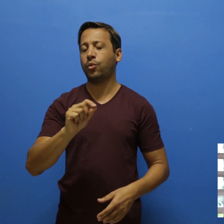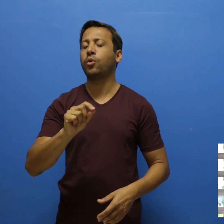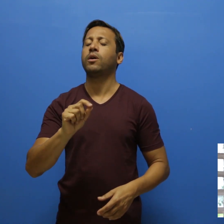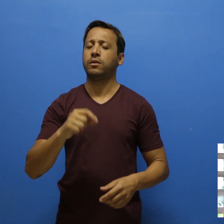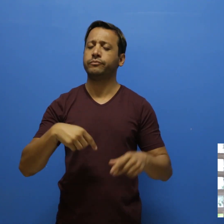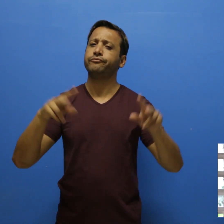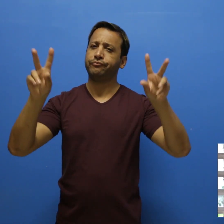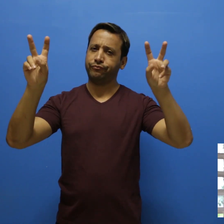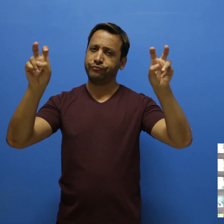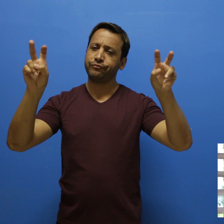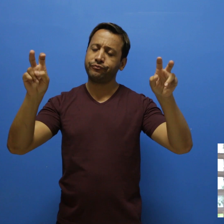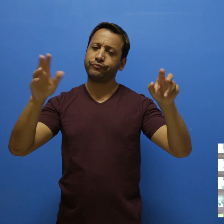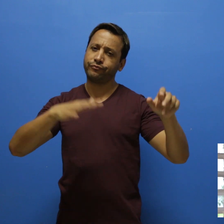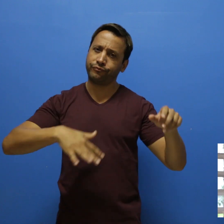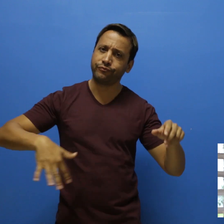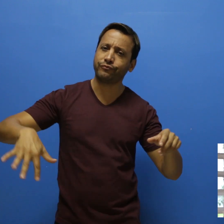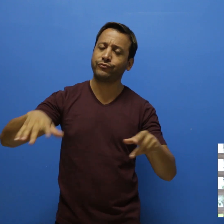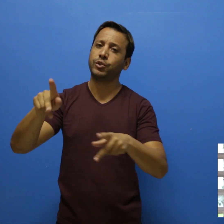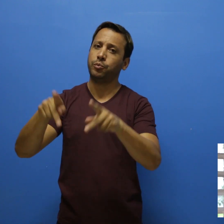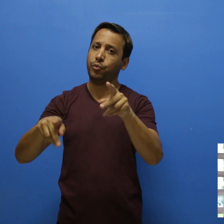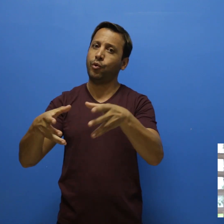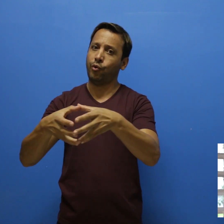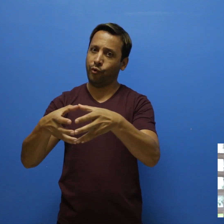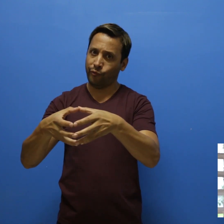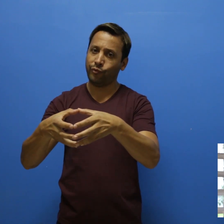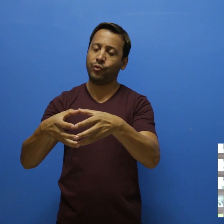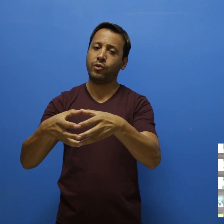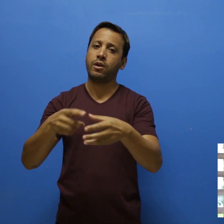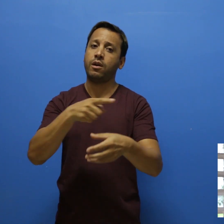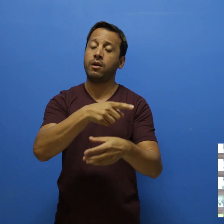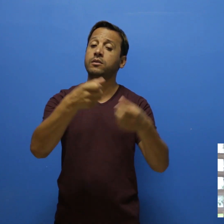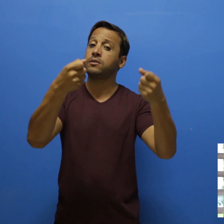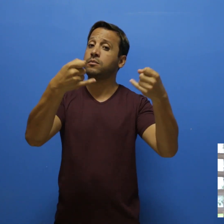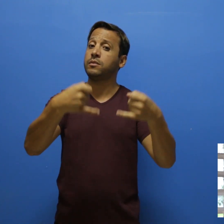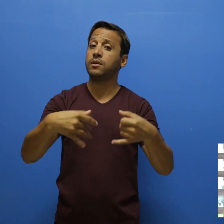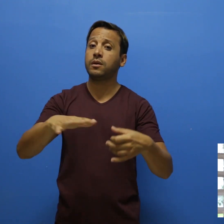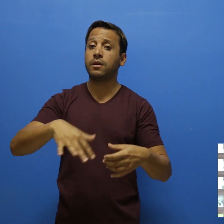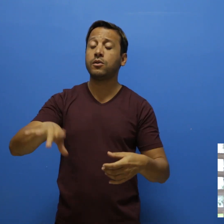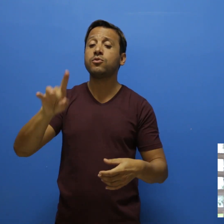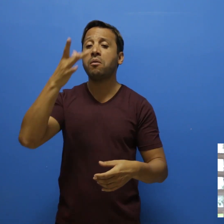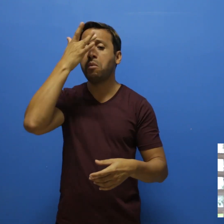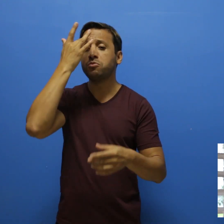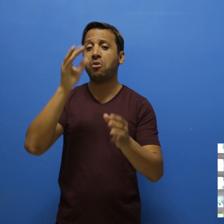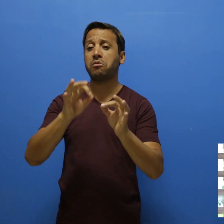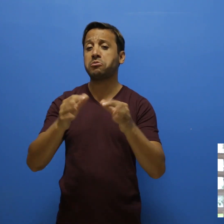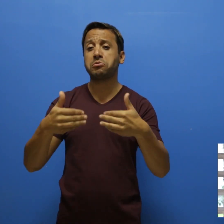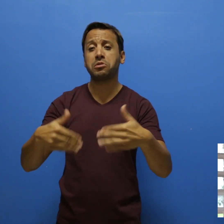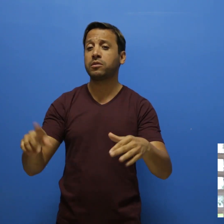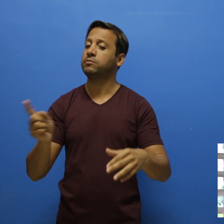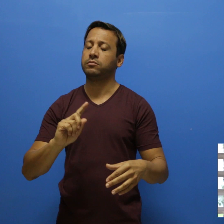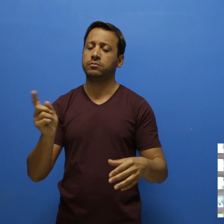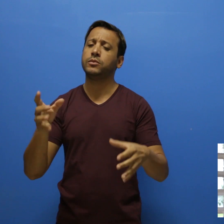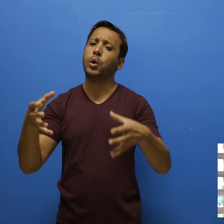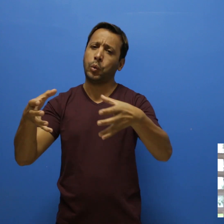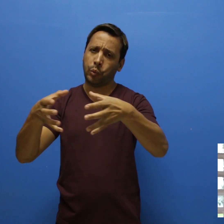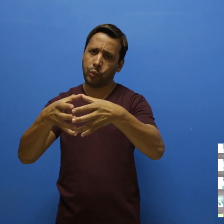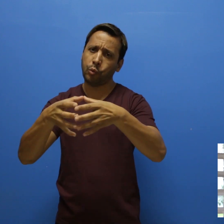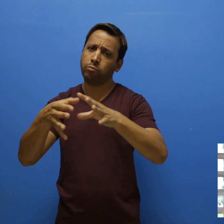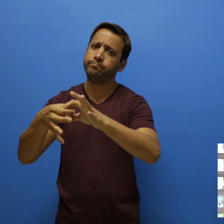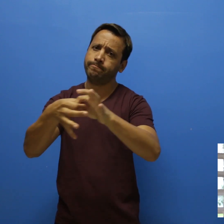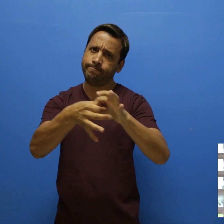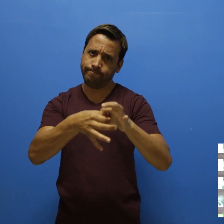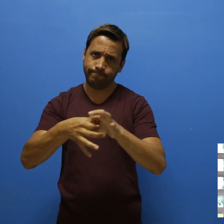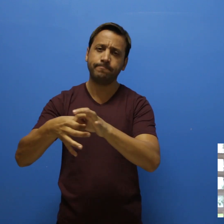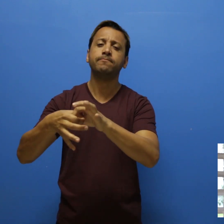res publica, res populi, a coisa pública é a coisa do povo. E ele emenda que o povo não é só uma multidão, mas é uma